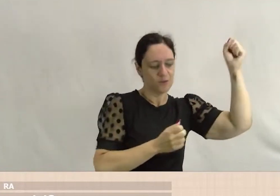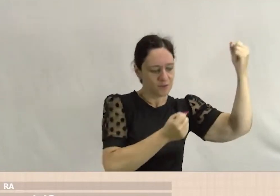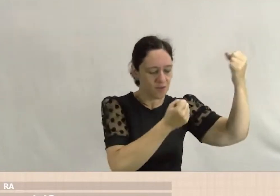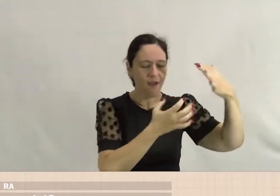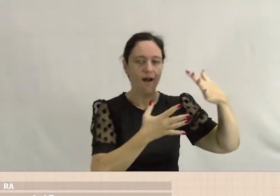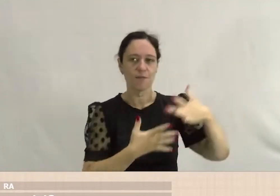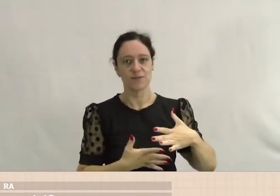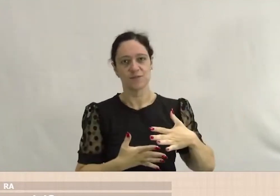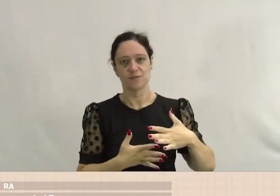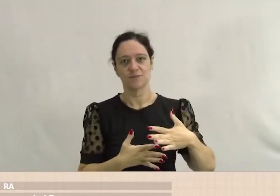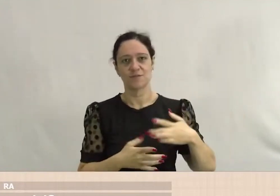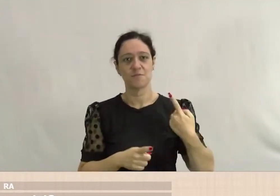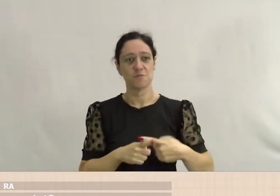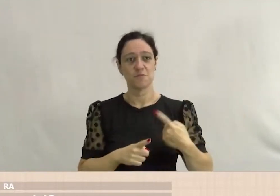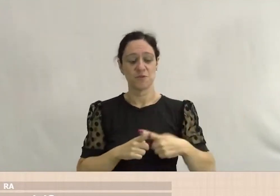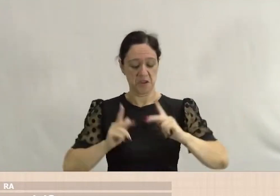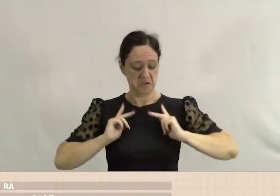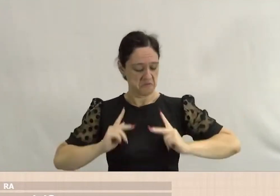vale nada.